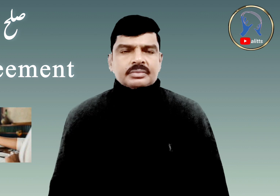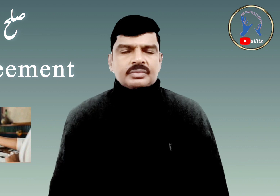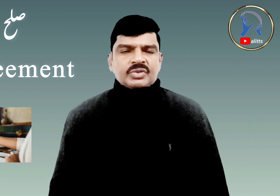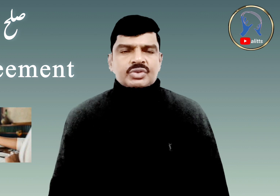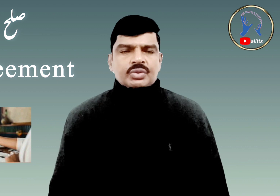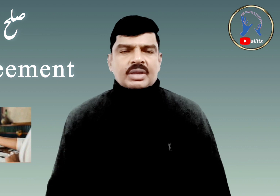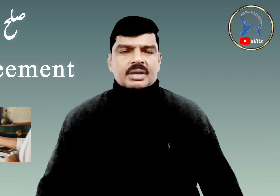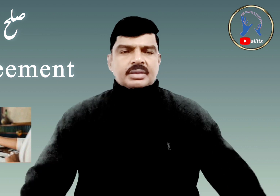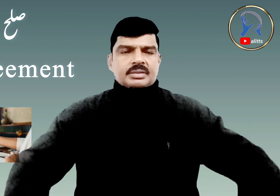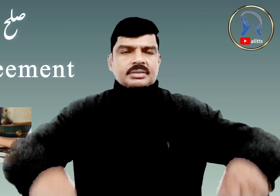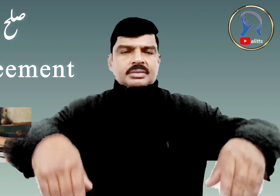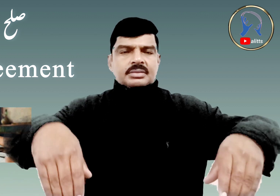सुलह।